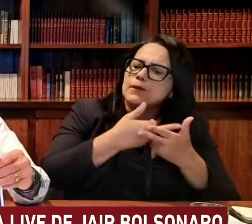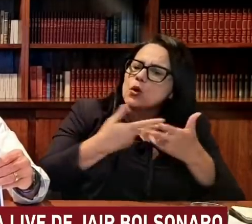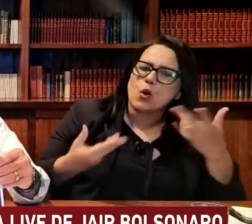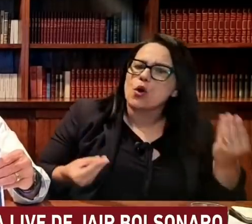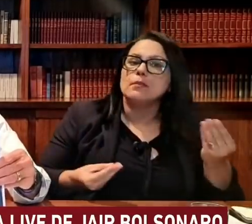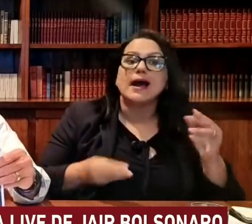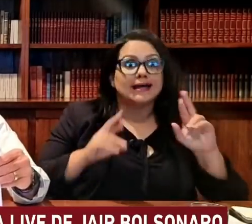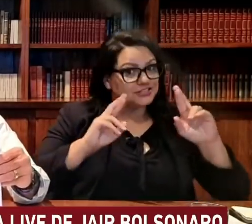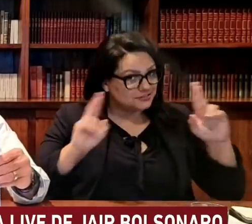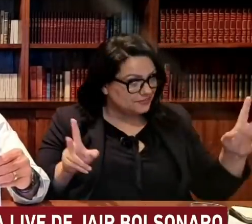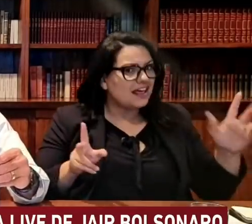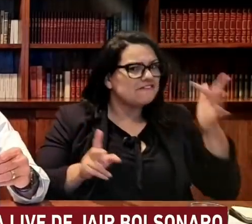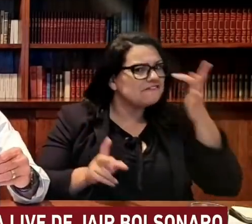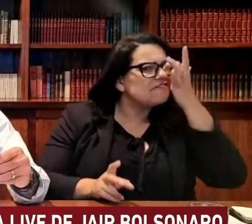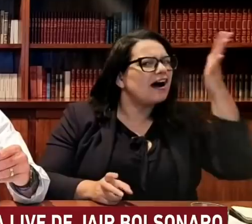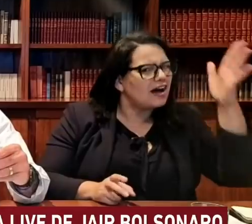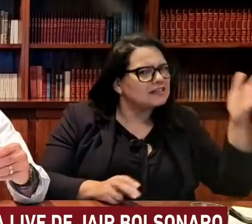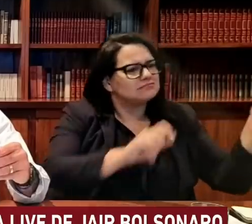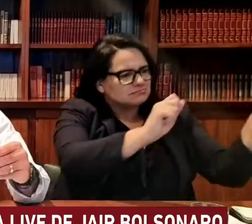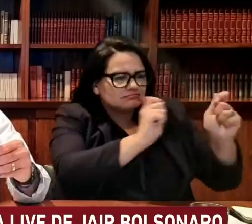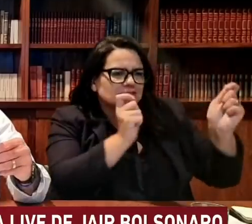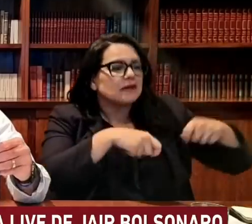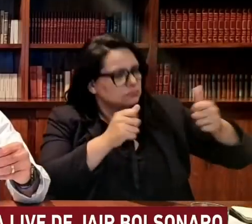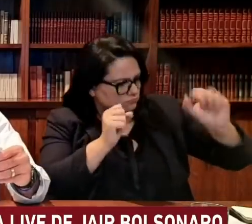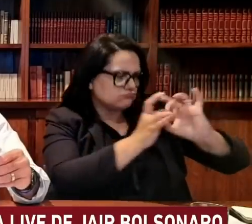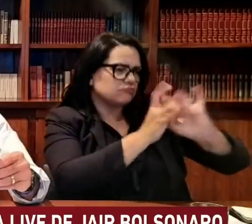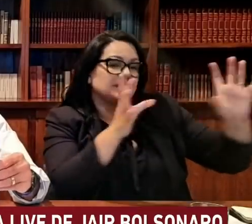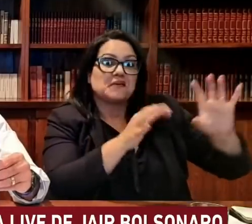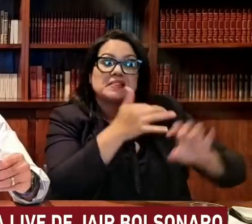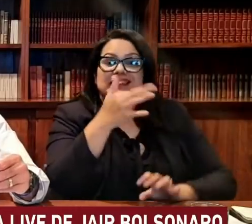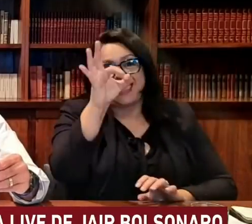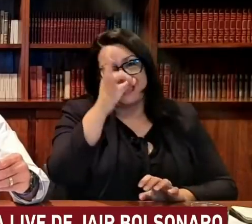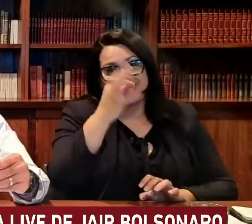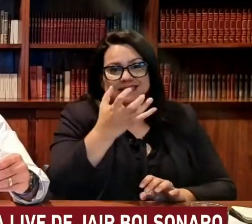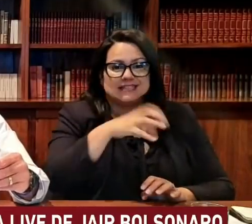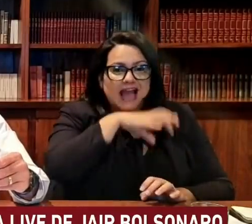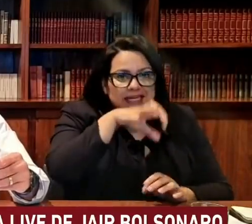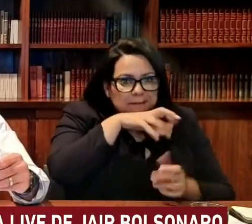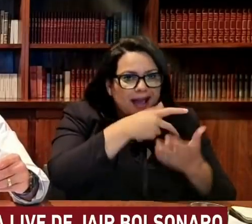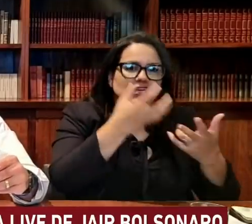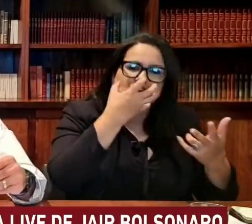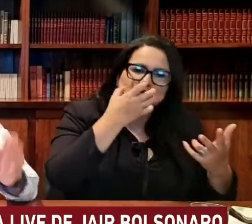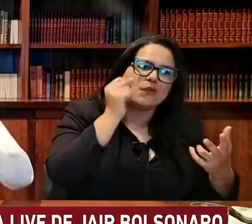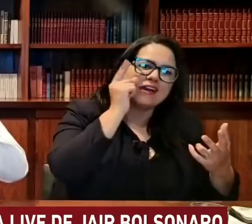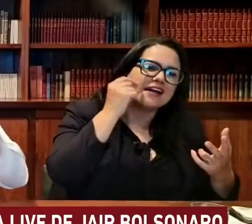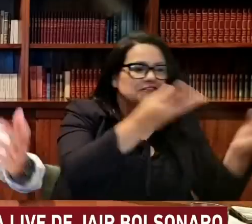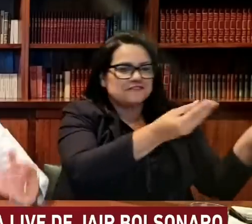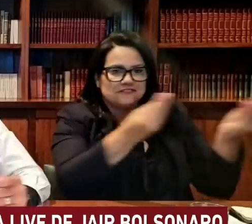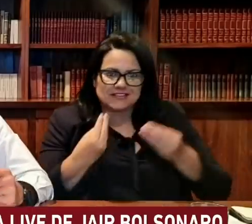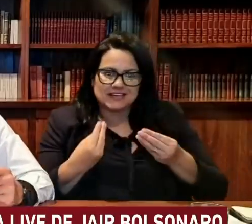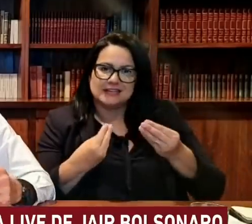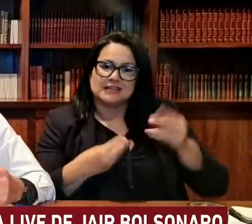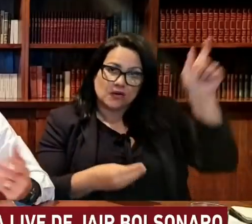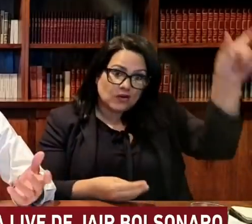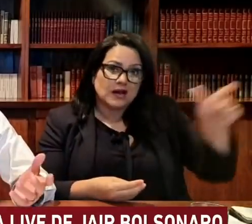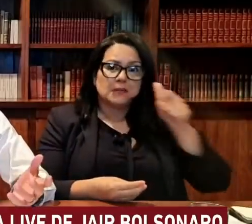é diferente, é bastante facilitada. Demos sinal verde, então vieram 10 pets para cá. Logicamente, esse reclamo,